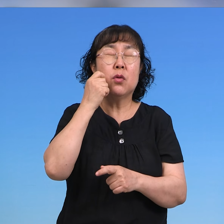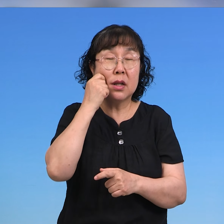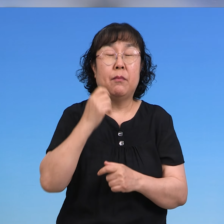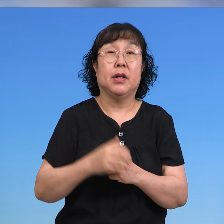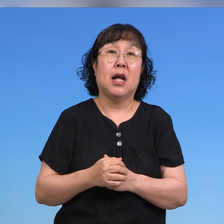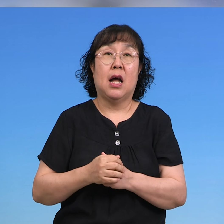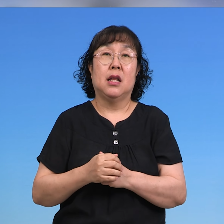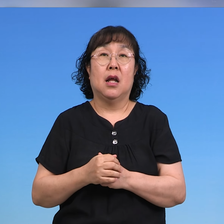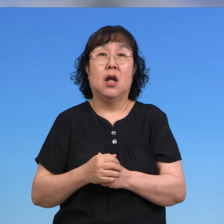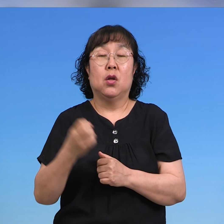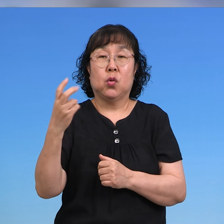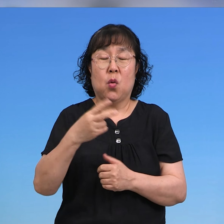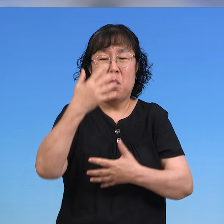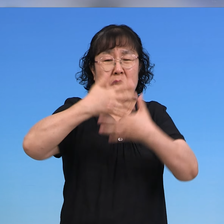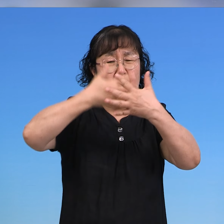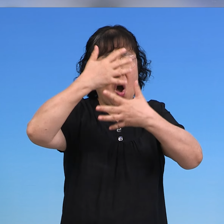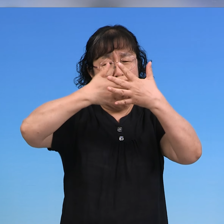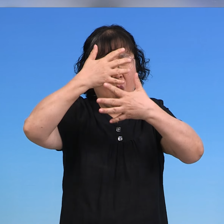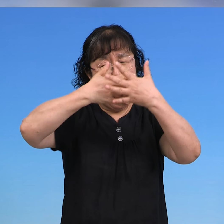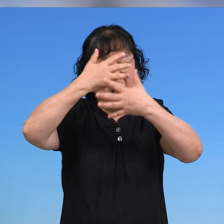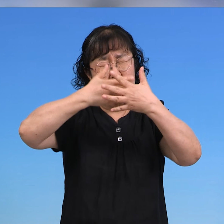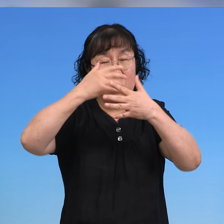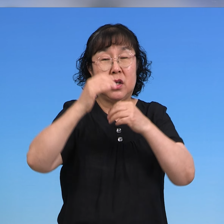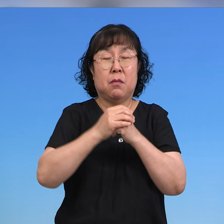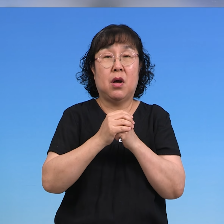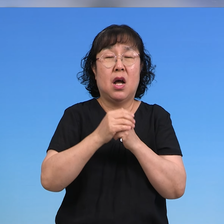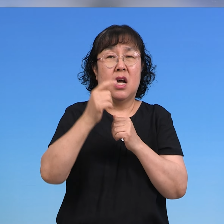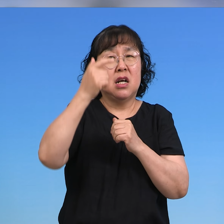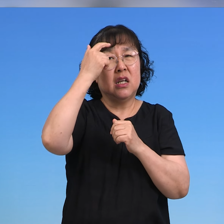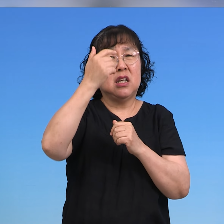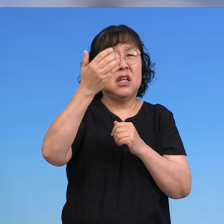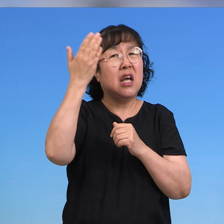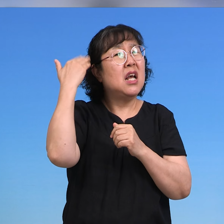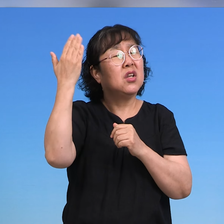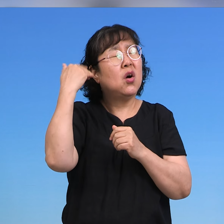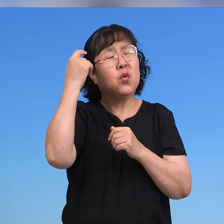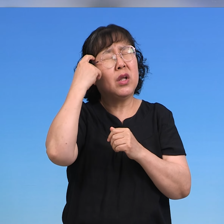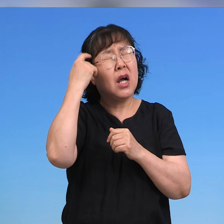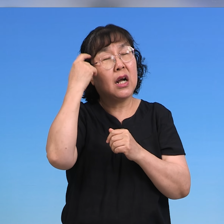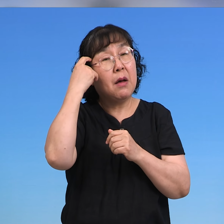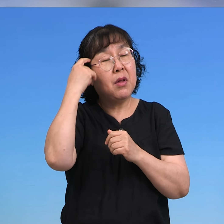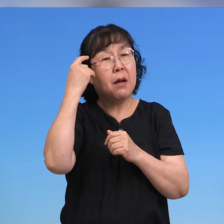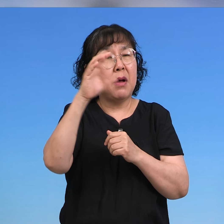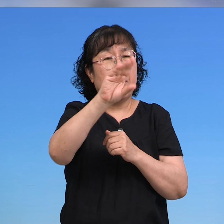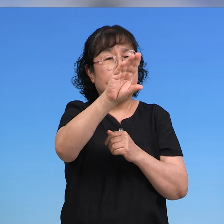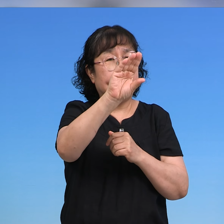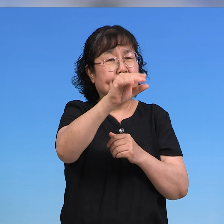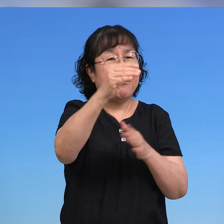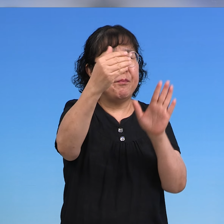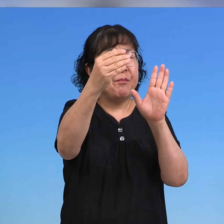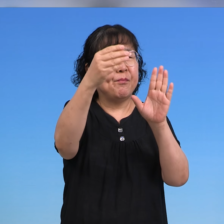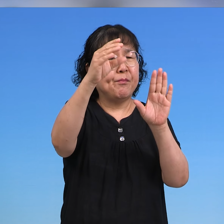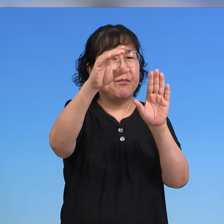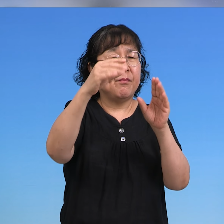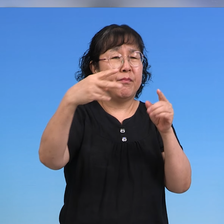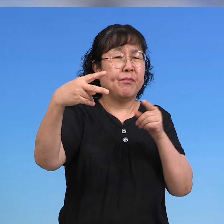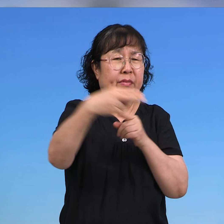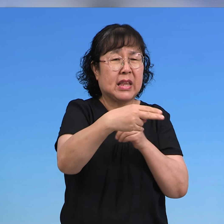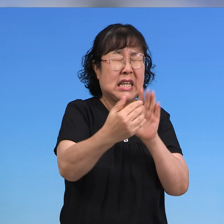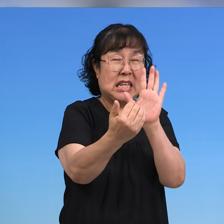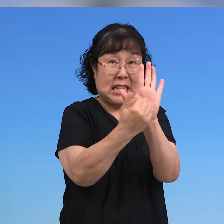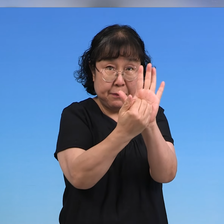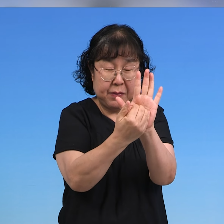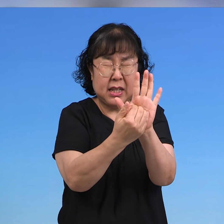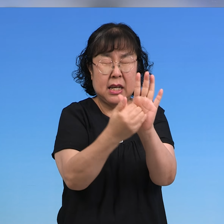하면은 무슨 영화 그거 뭐 이게 뭐 옛날로 치면 이게 상영 금지가 됐을 것 같아요. 게다가 이게